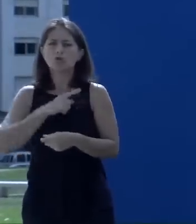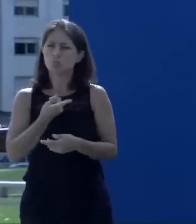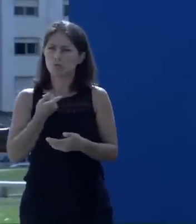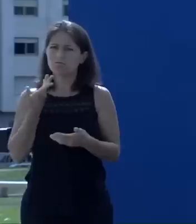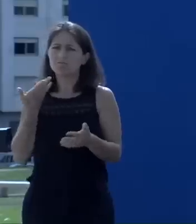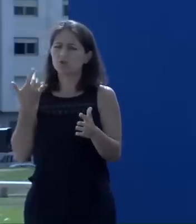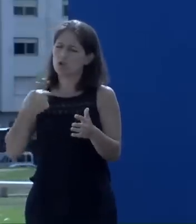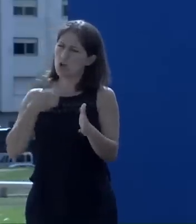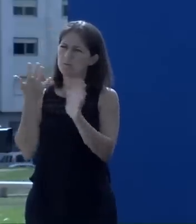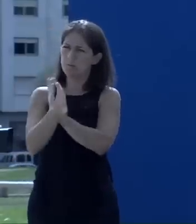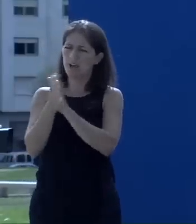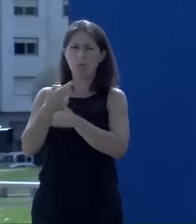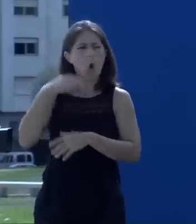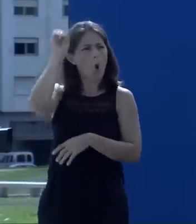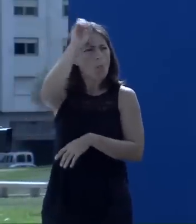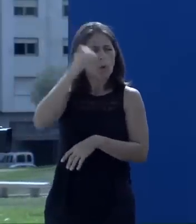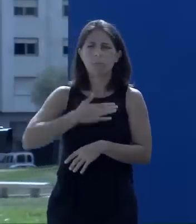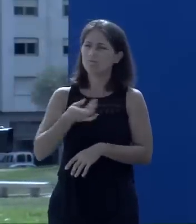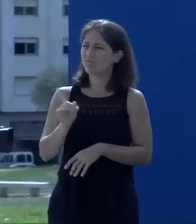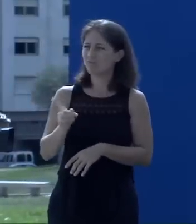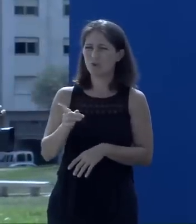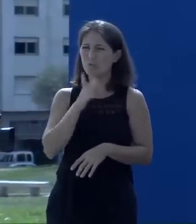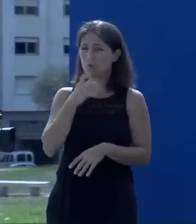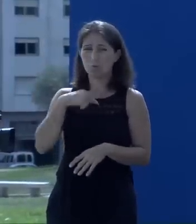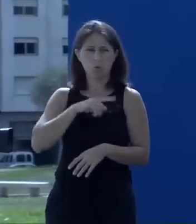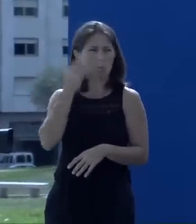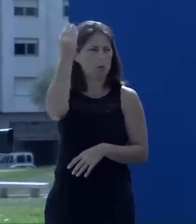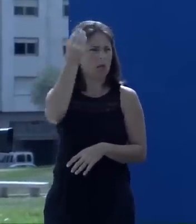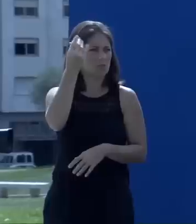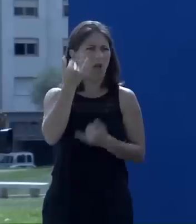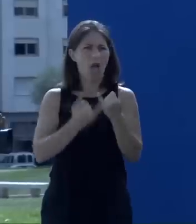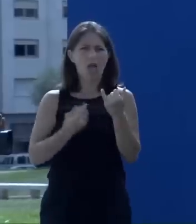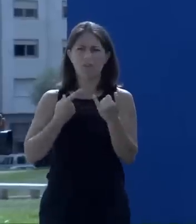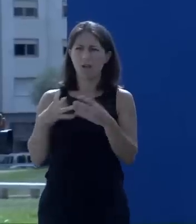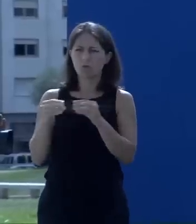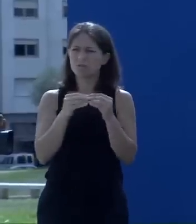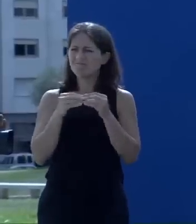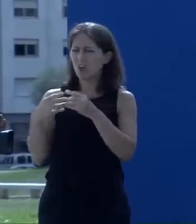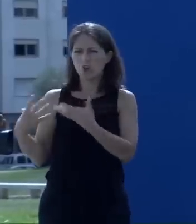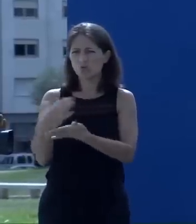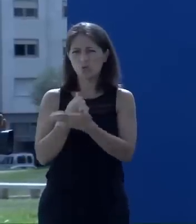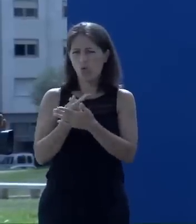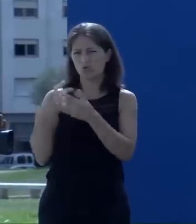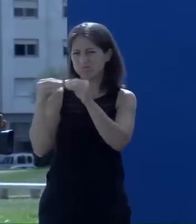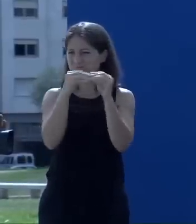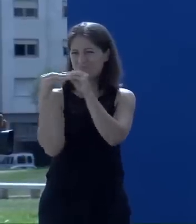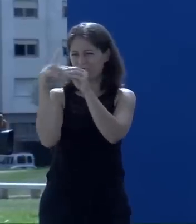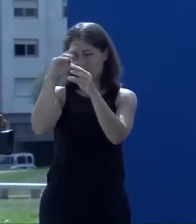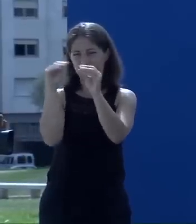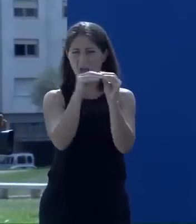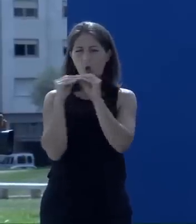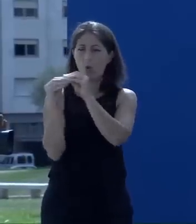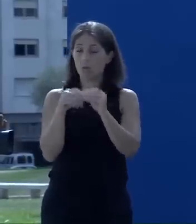creo que opine eu soa, eu creo que é algo do que estamos de acordo todas nós. O xoves mesmo estive no acto